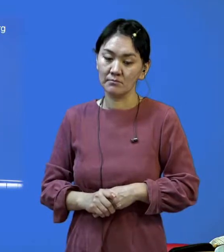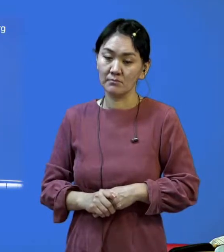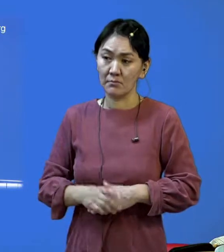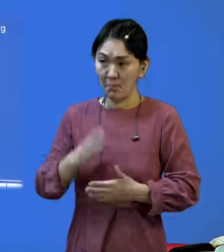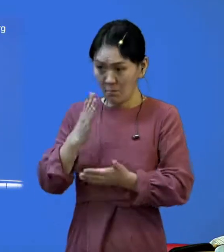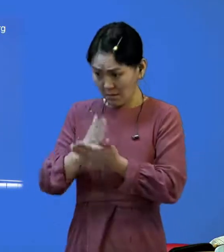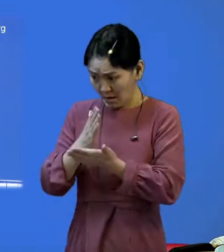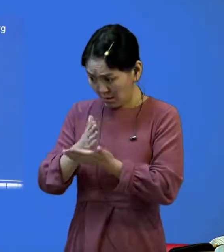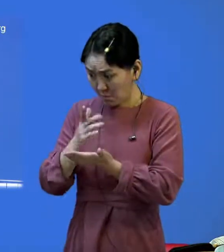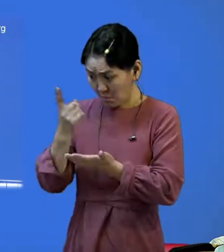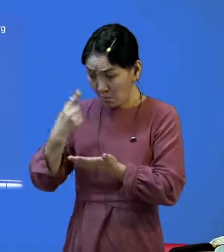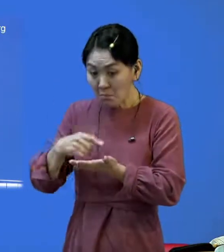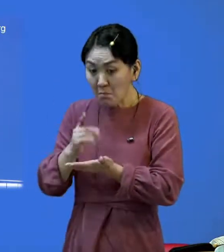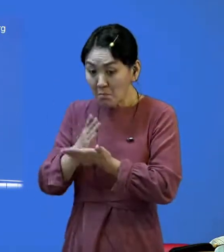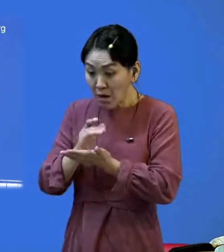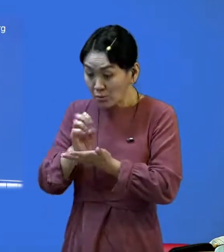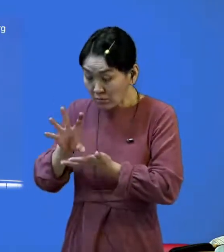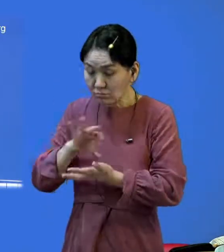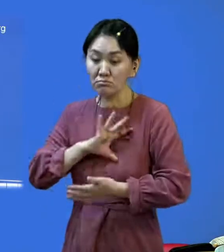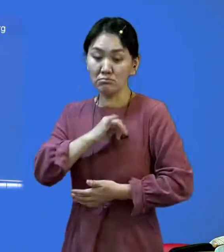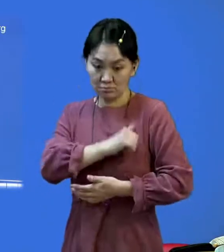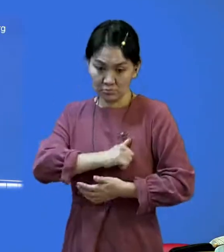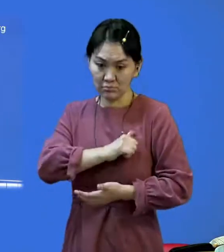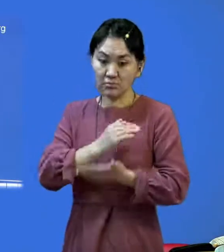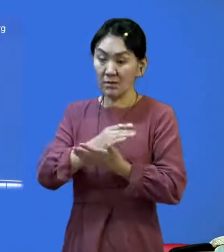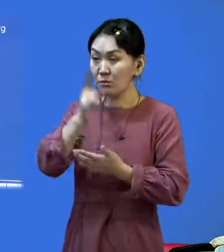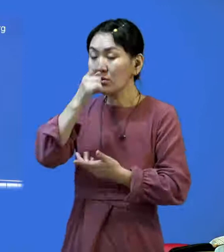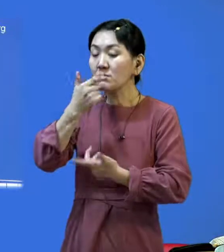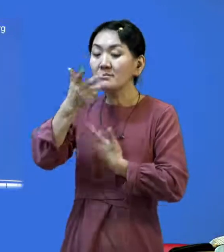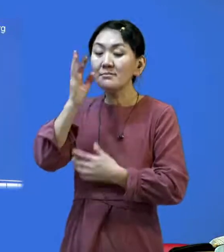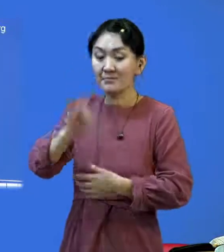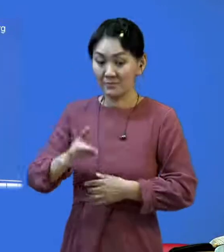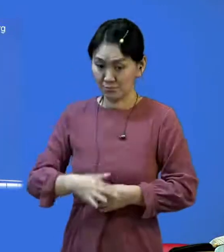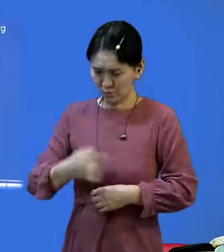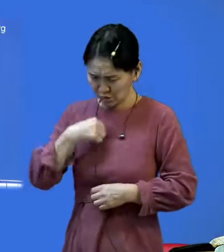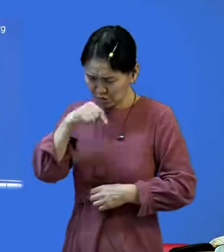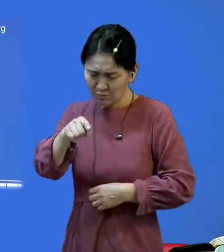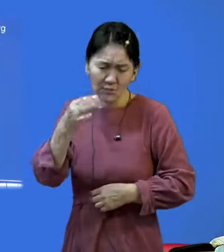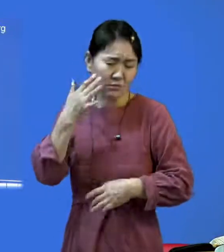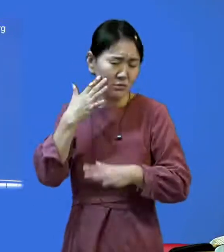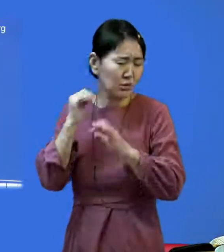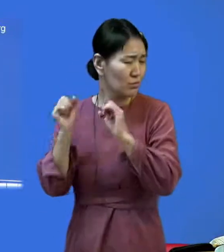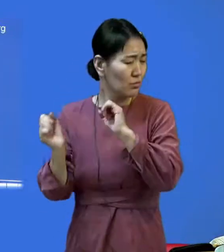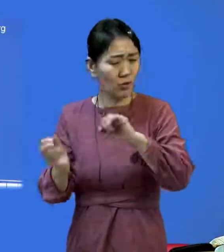Бага юмдаа сэтгэл хангалуун байж, тэр өөрөө айлгата би чамайг хизээч орхихгүй, мөн чамайг